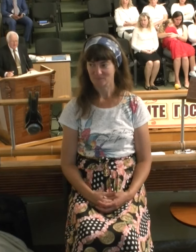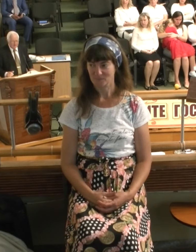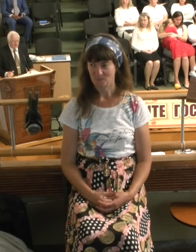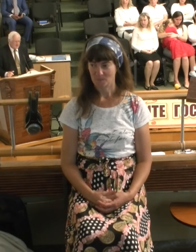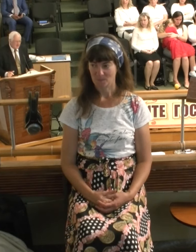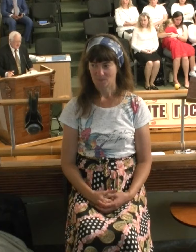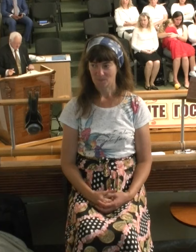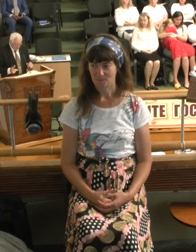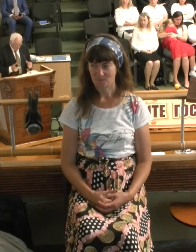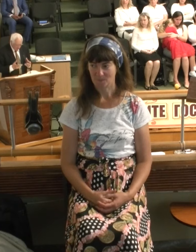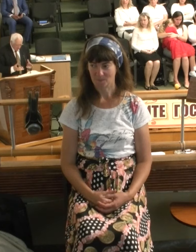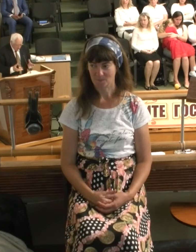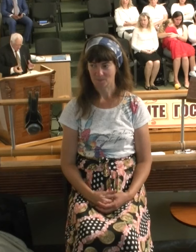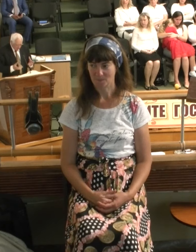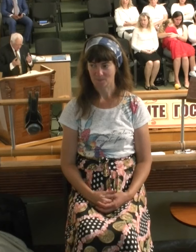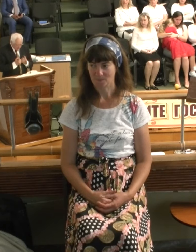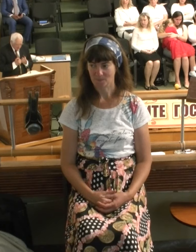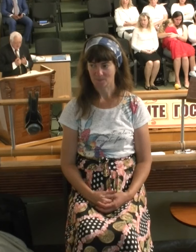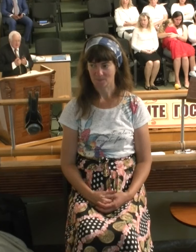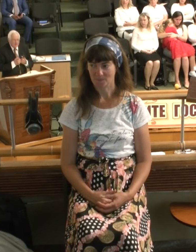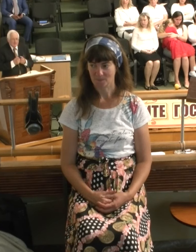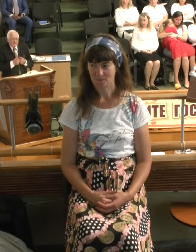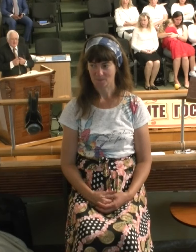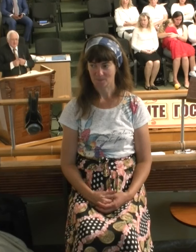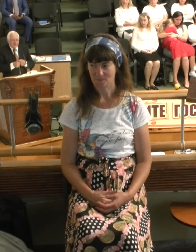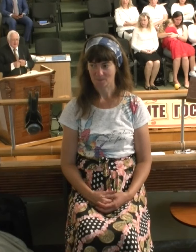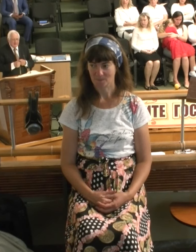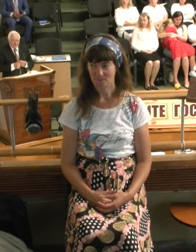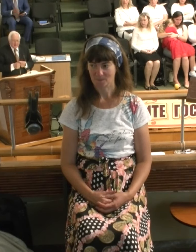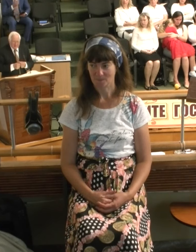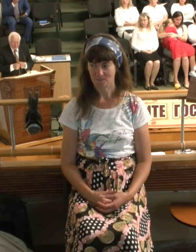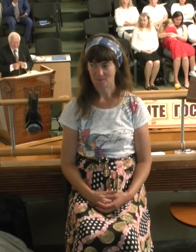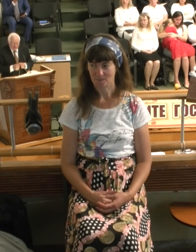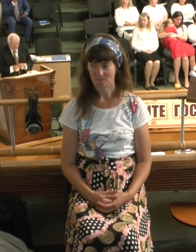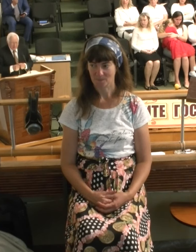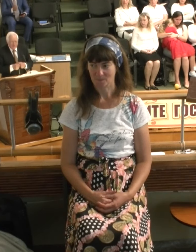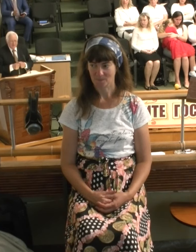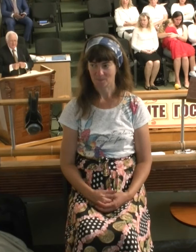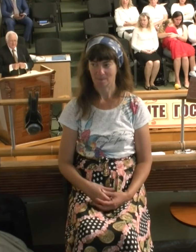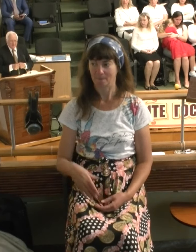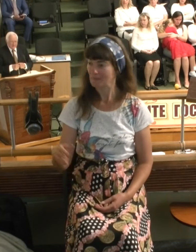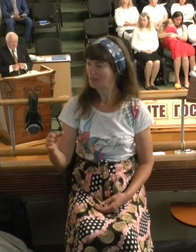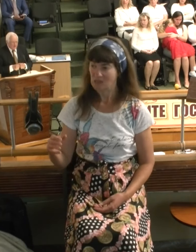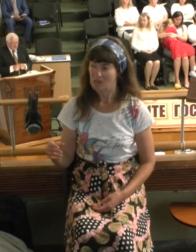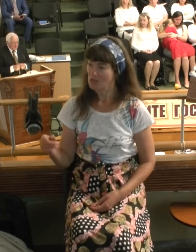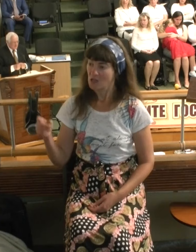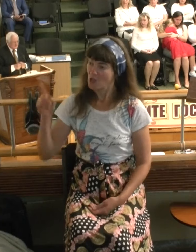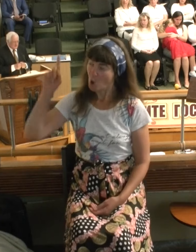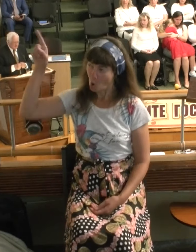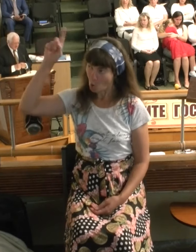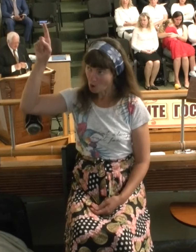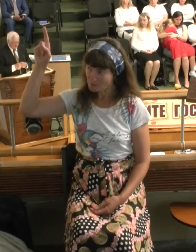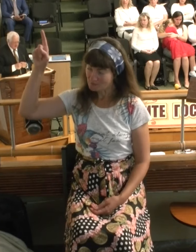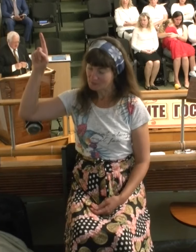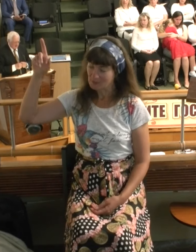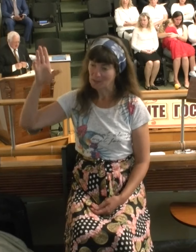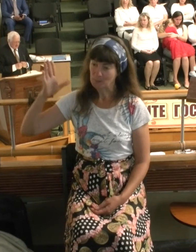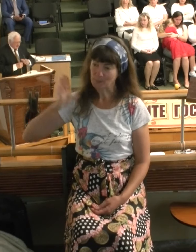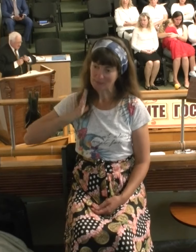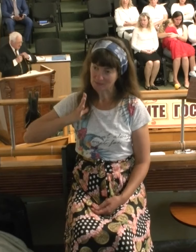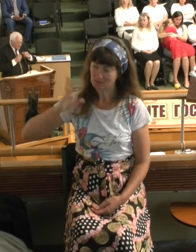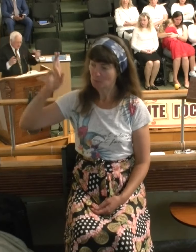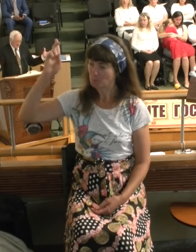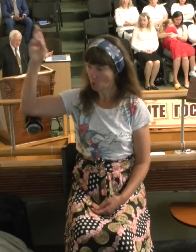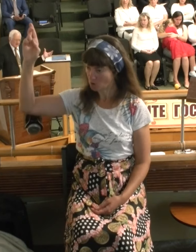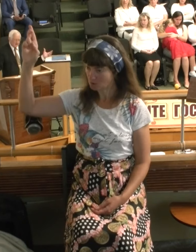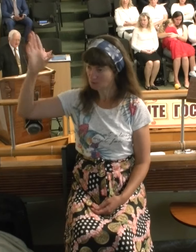где-то. Но Он принял образ раба, это самого бесправного человека.